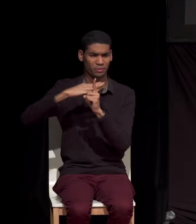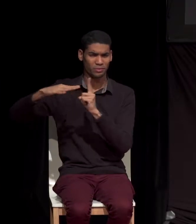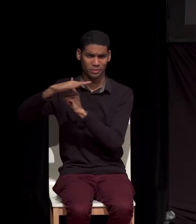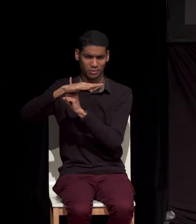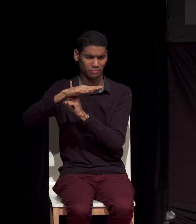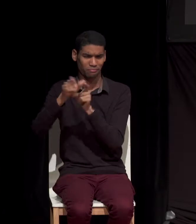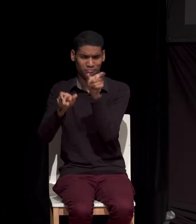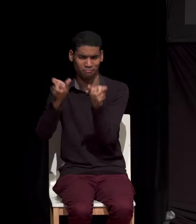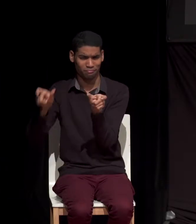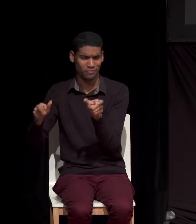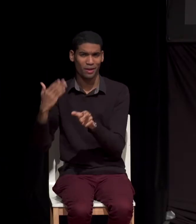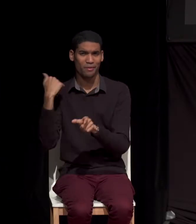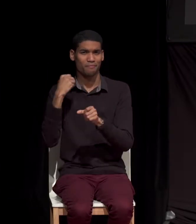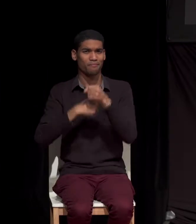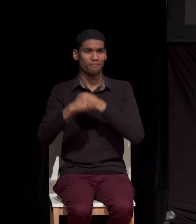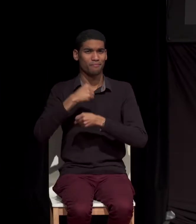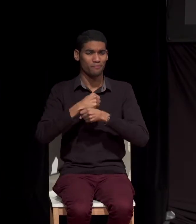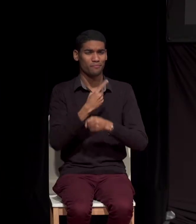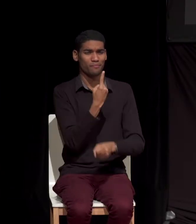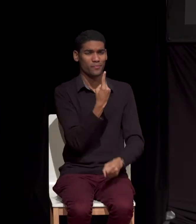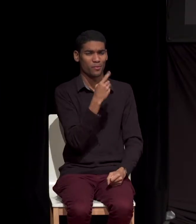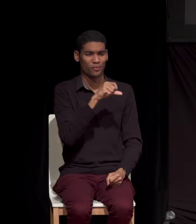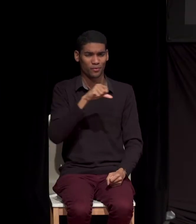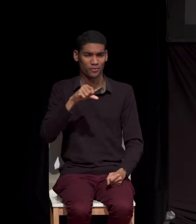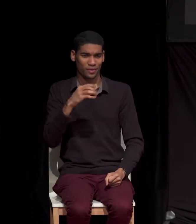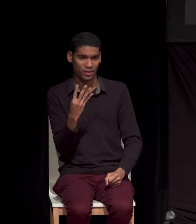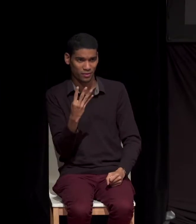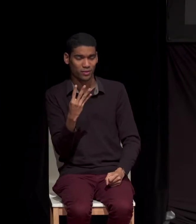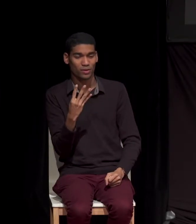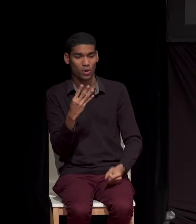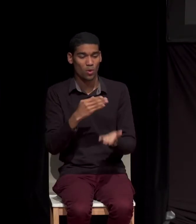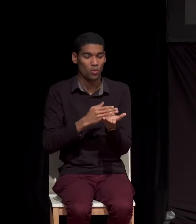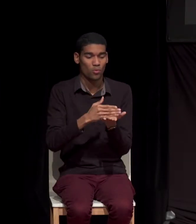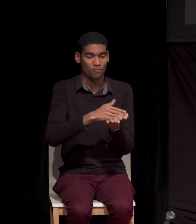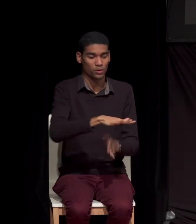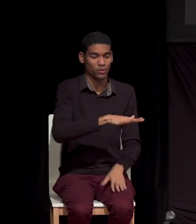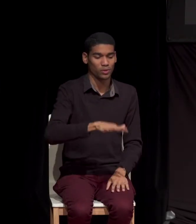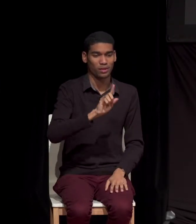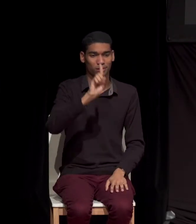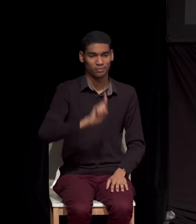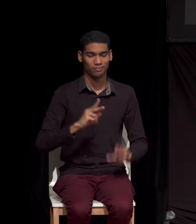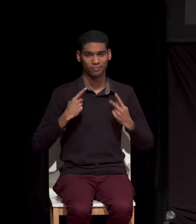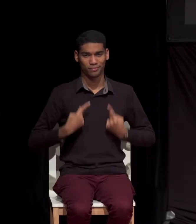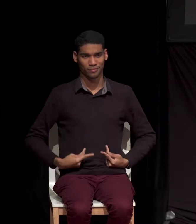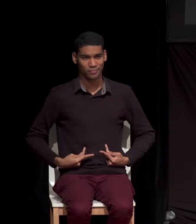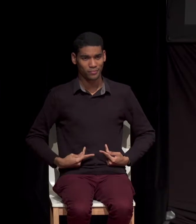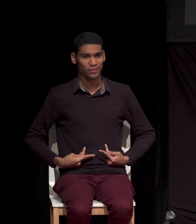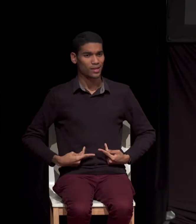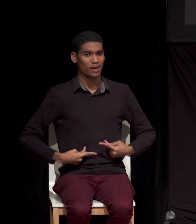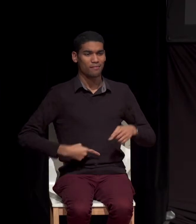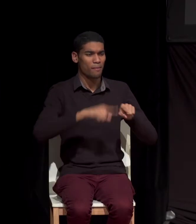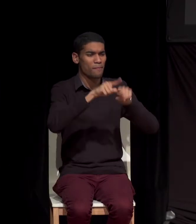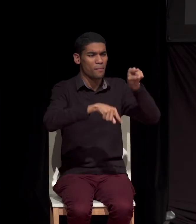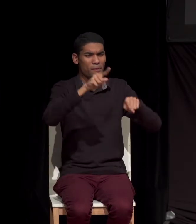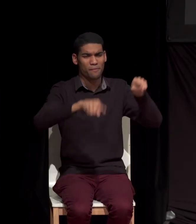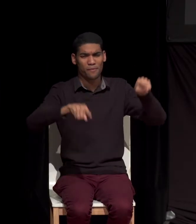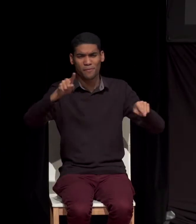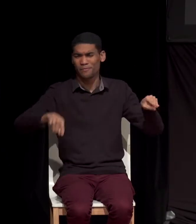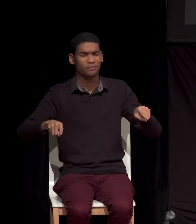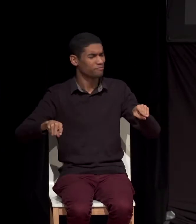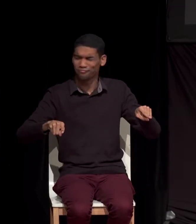que, desde 94, atua no campo dos direitos humanos, enfrentando as